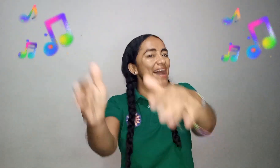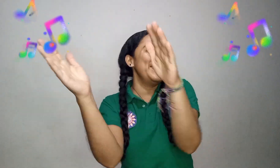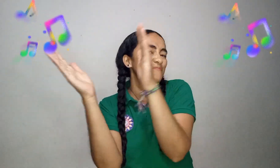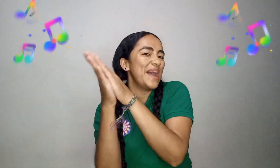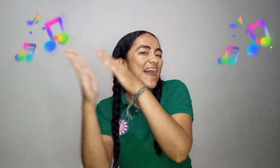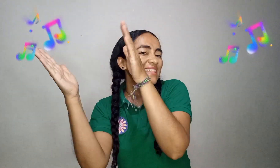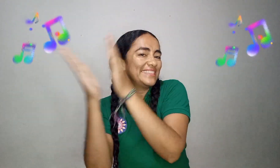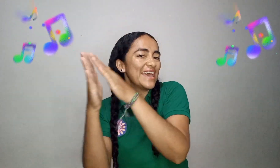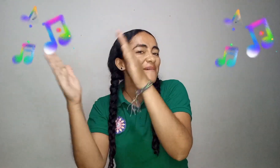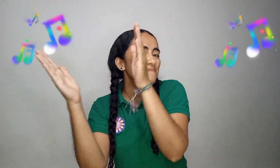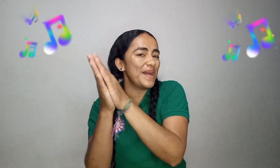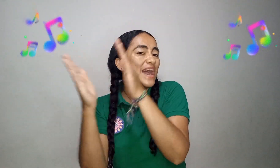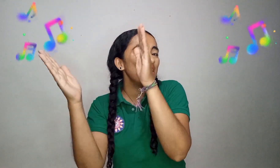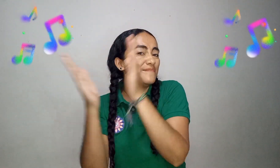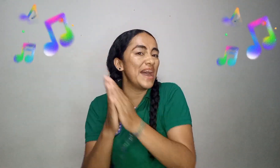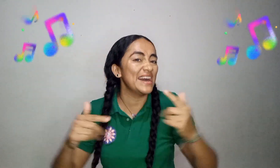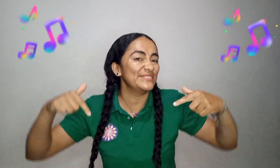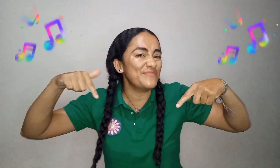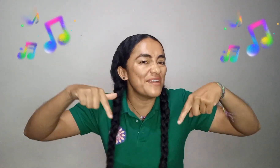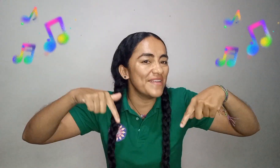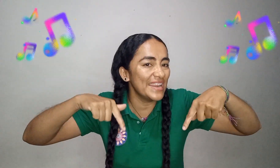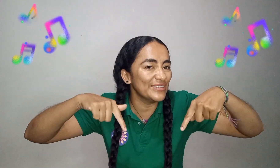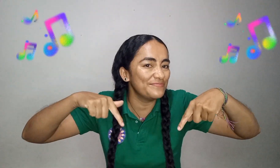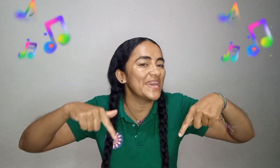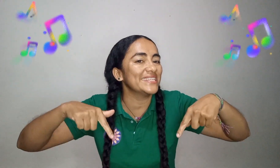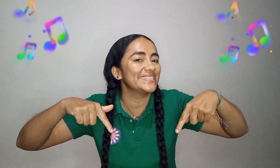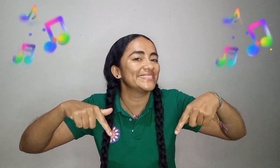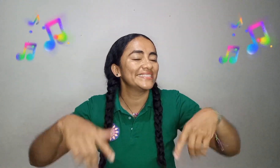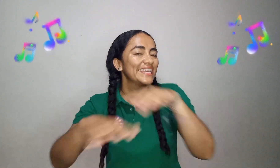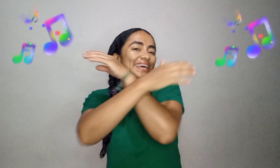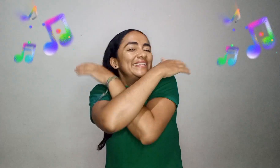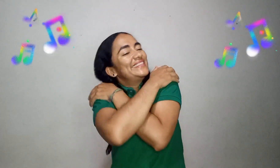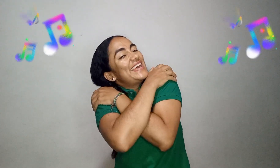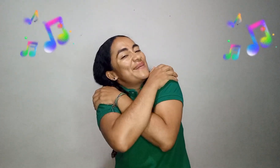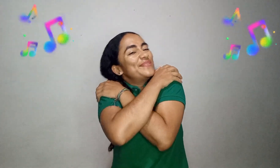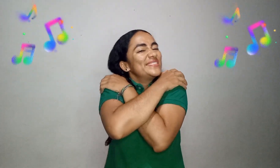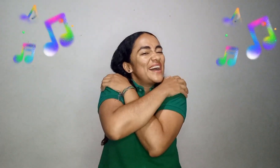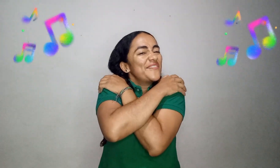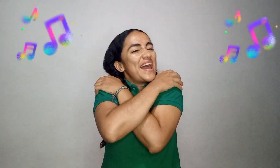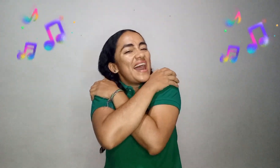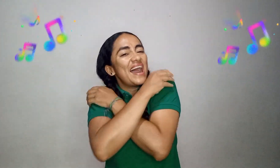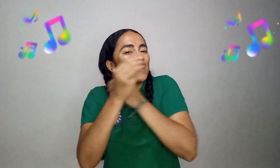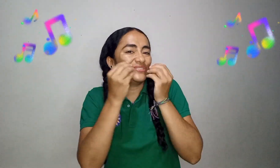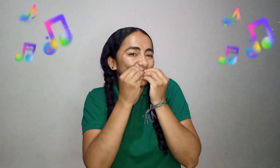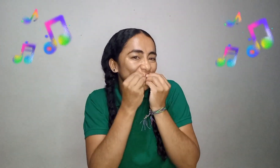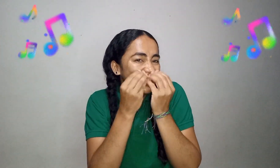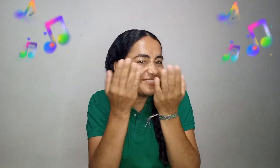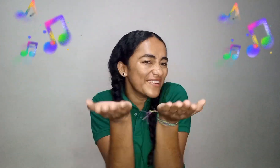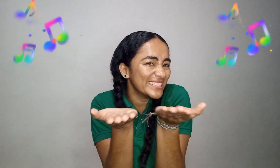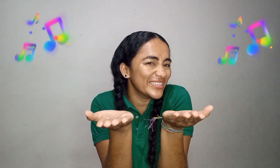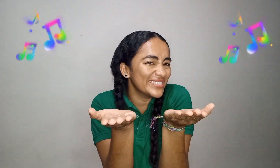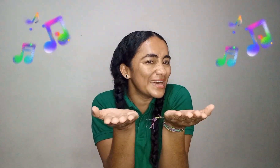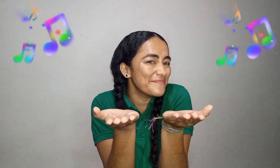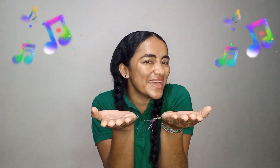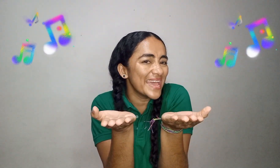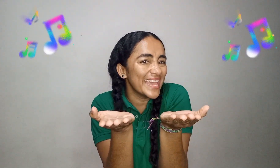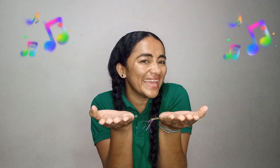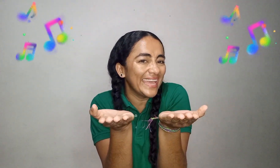fenomenal. Bate palmas, mueve los pies. Demos abrazos y besos